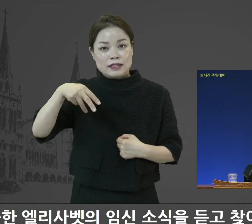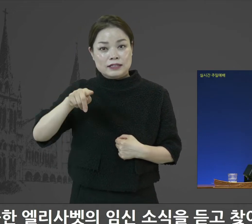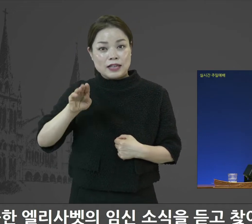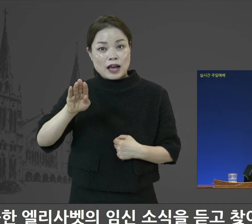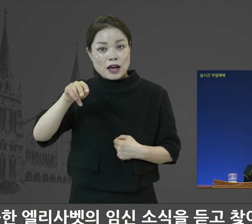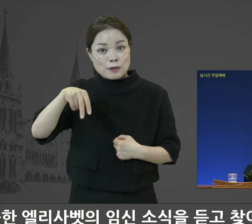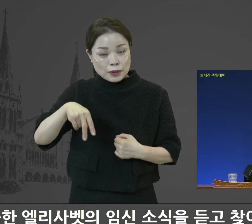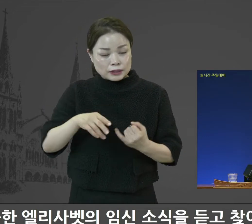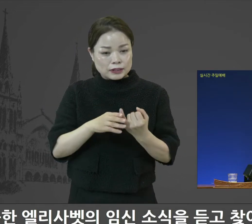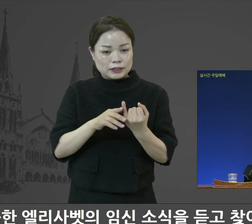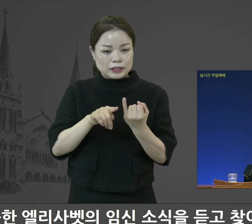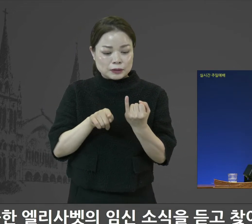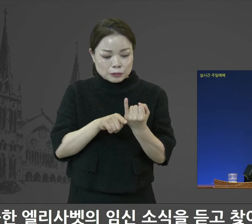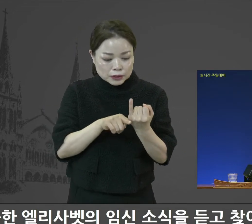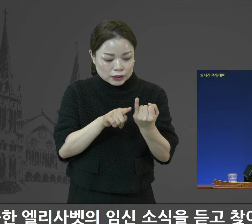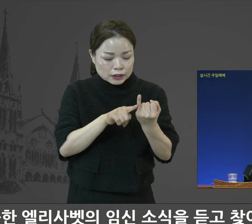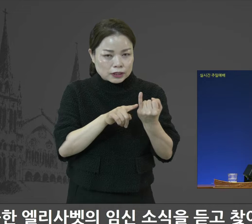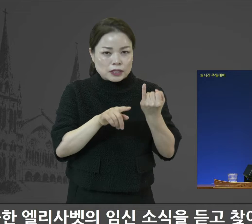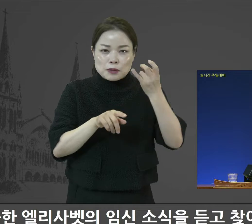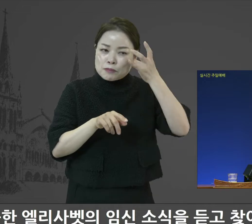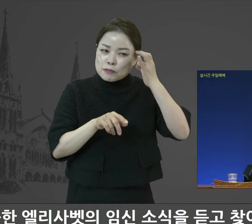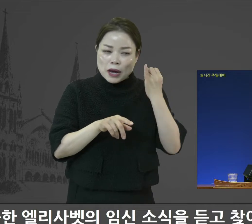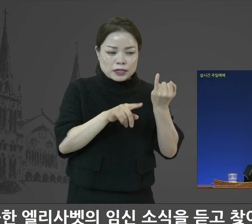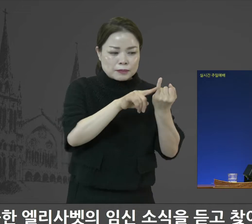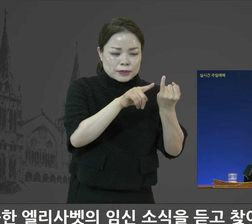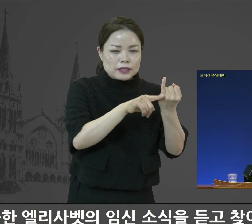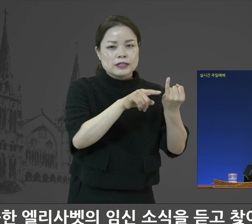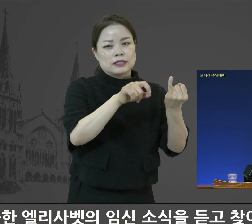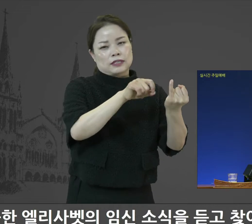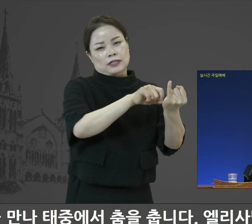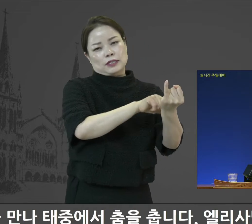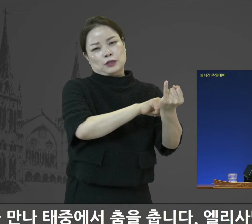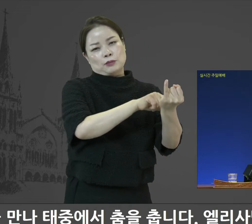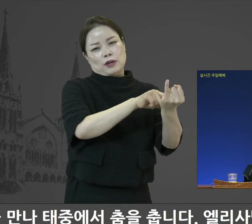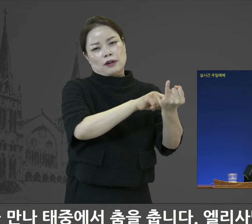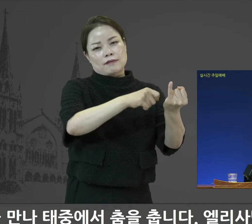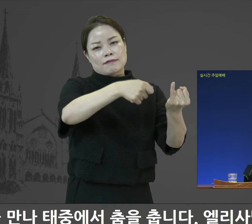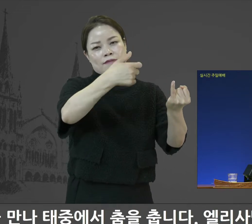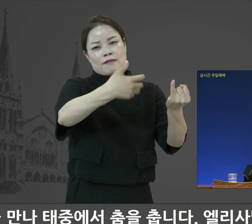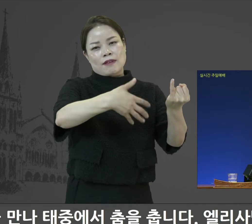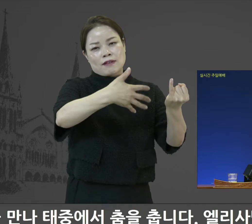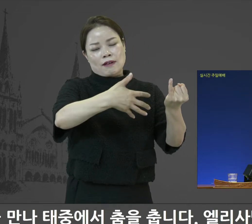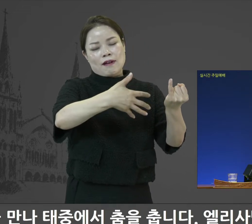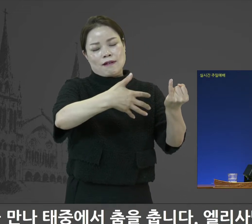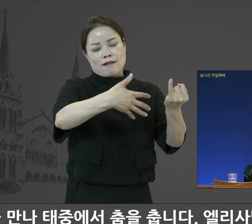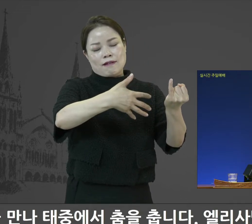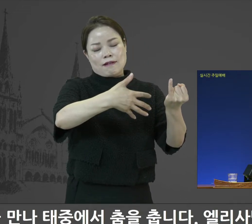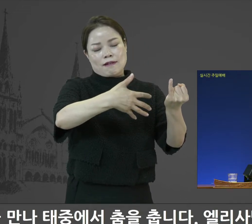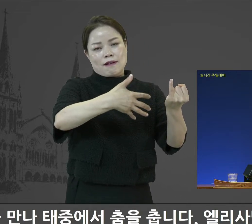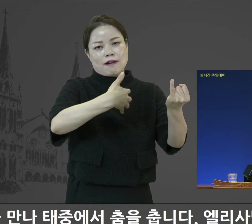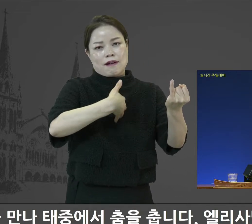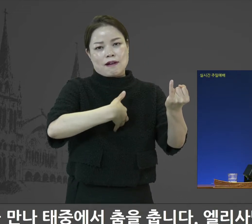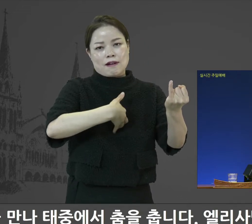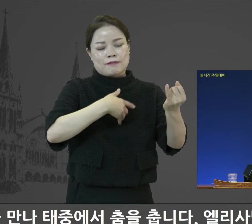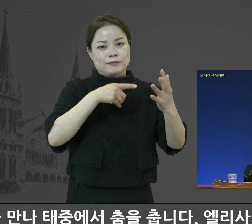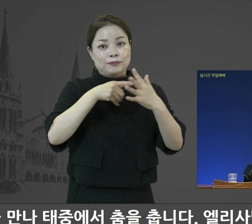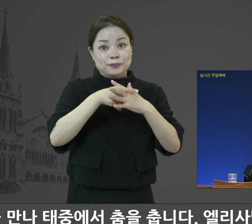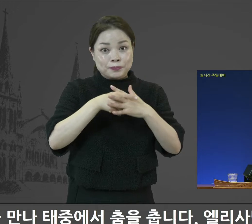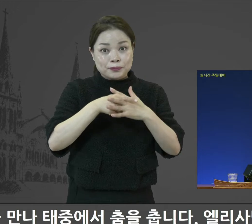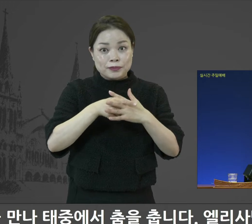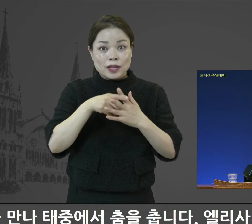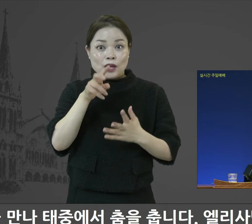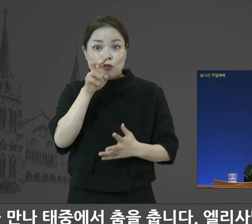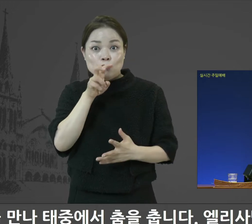마리아가 임신한 이 사실이 정말 하나님의 특별한 대단한 일이었음을 알리게 되죠. 이